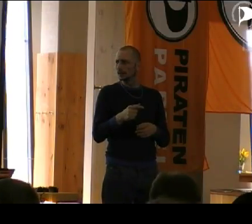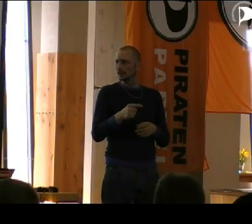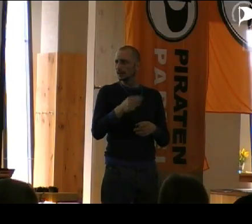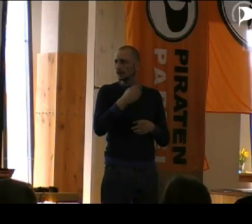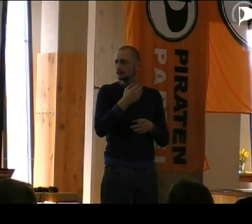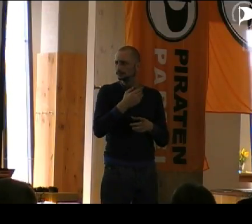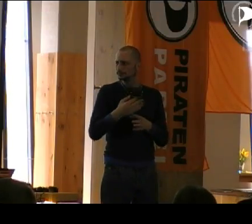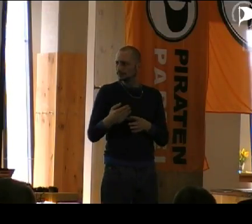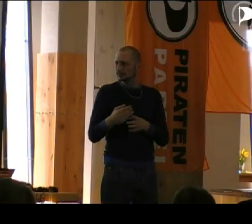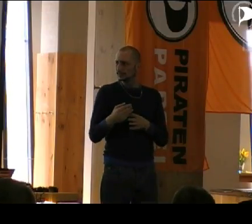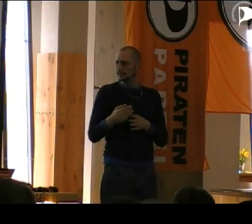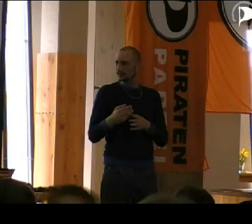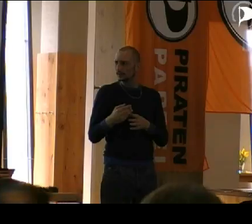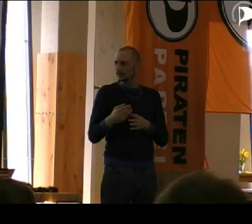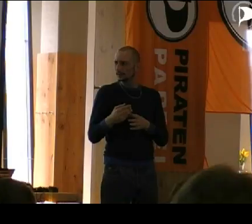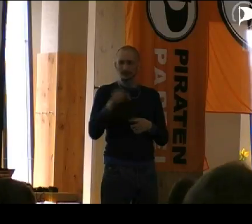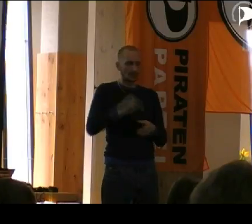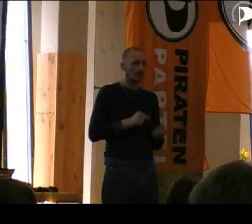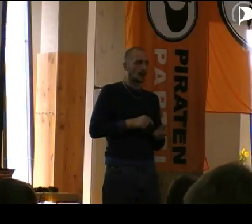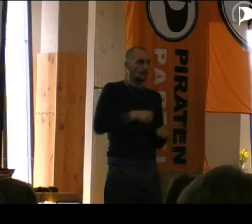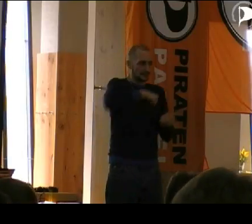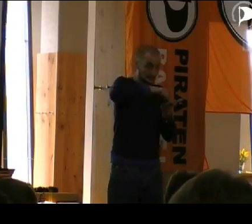auch diese ausstrahlung den